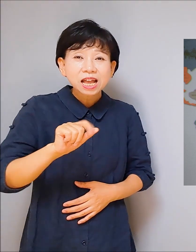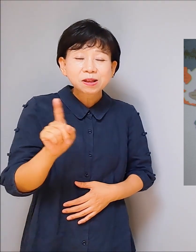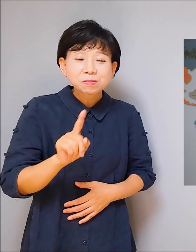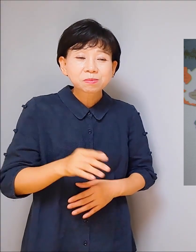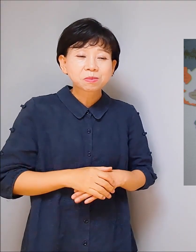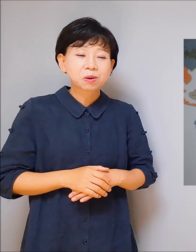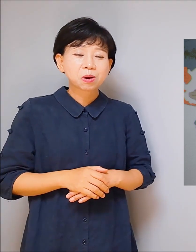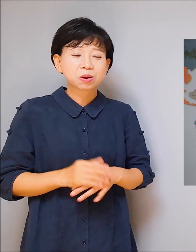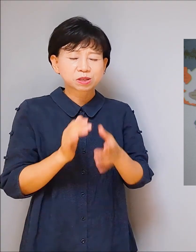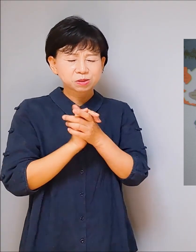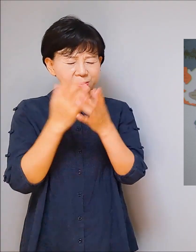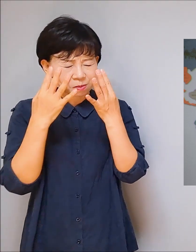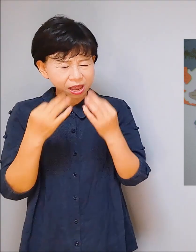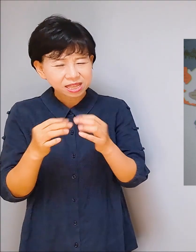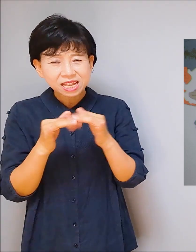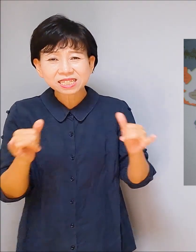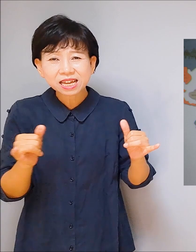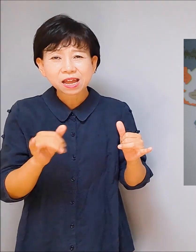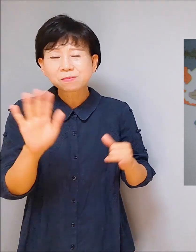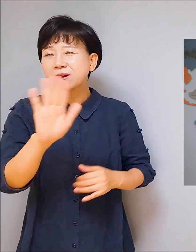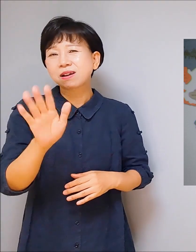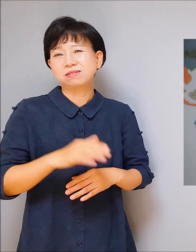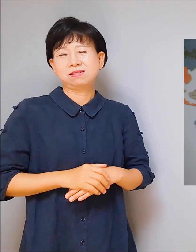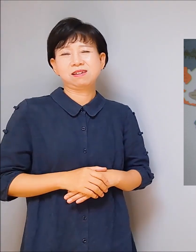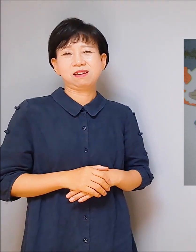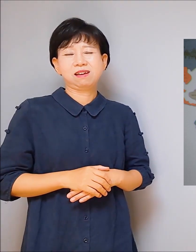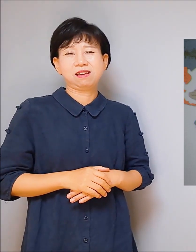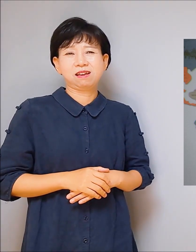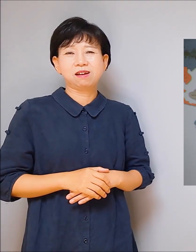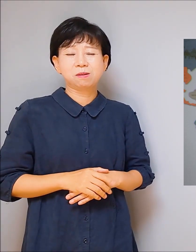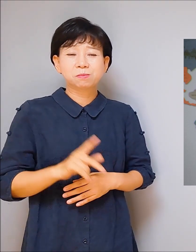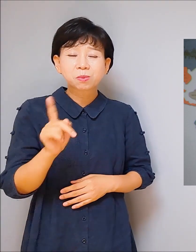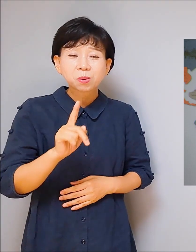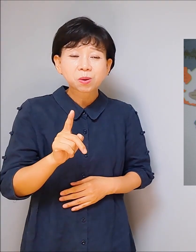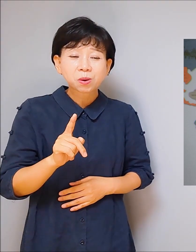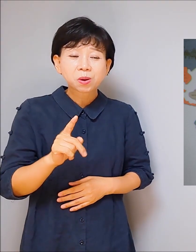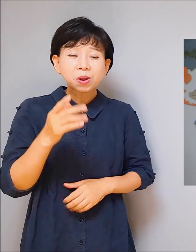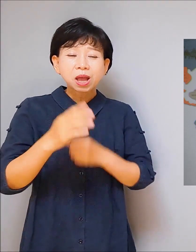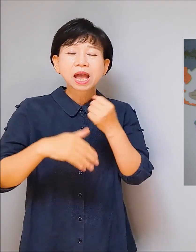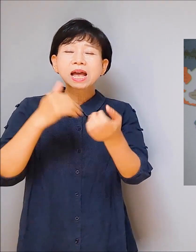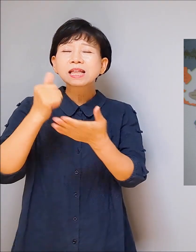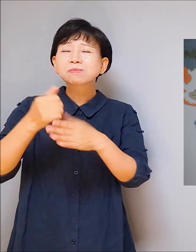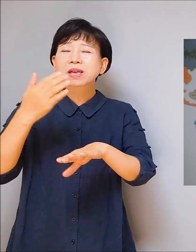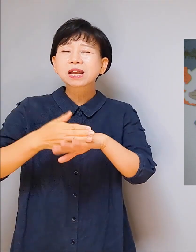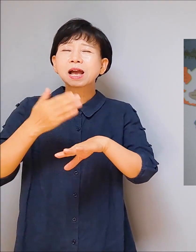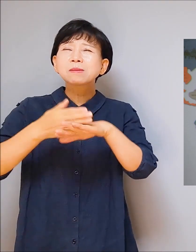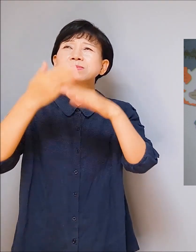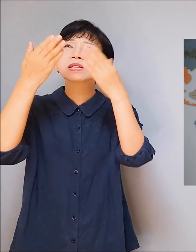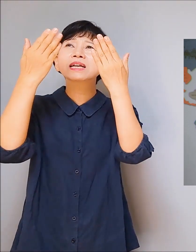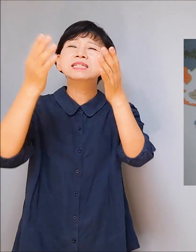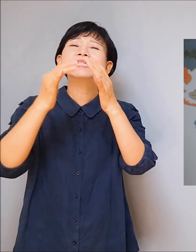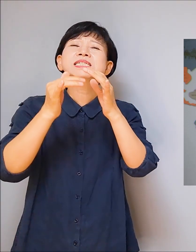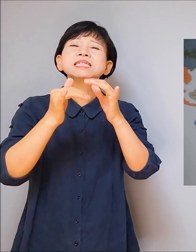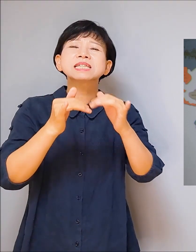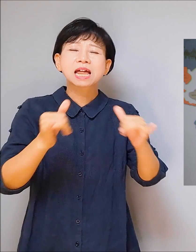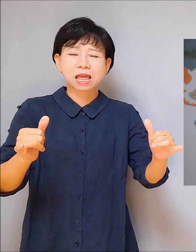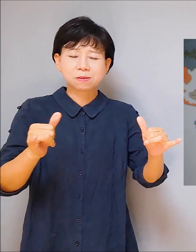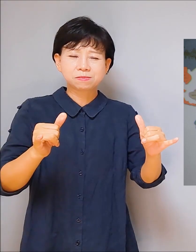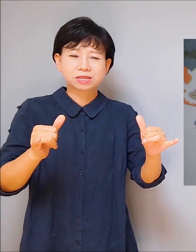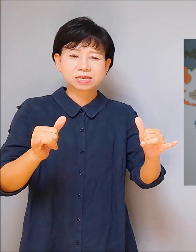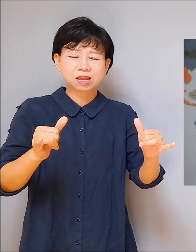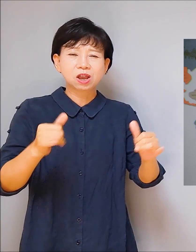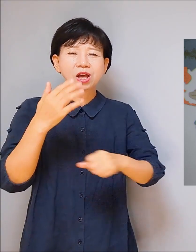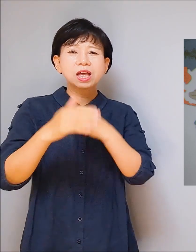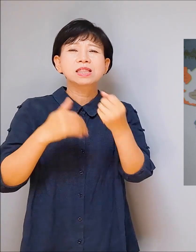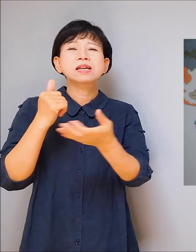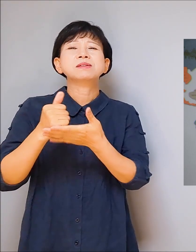아니고 자선을 많이 베푼 사람도 아니라 범사에 하나님께 뭐 하는 사람? 감사하는 사람이다라는 말이